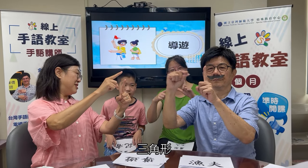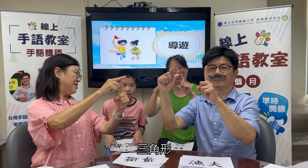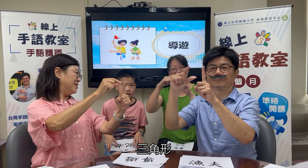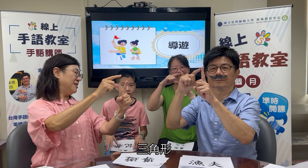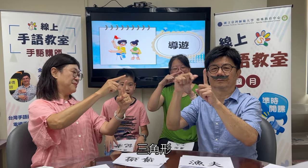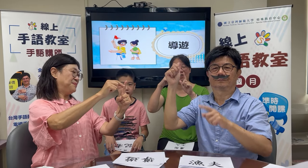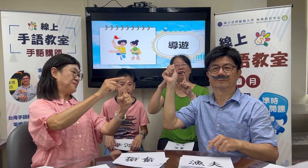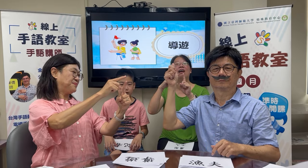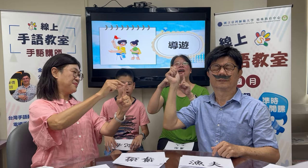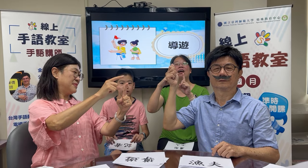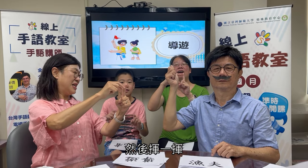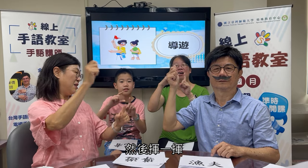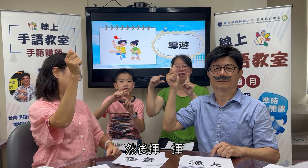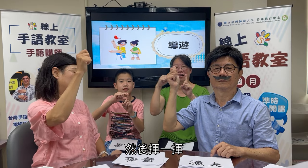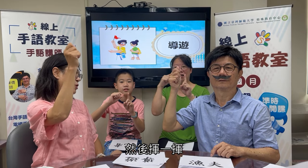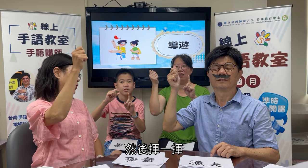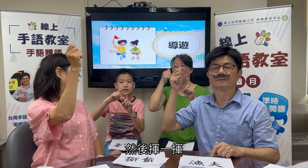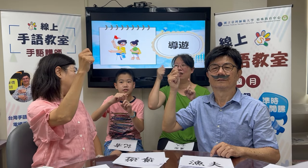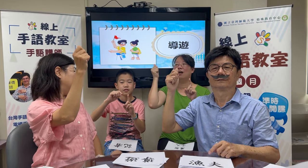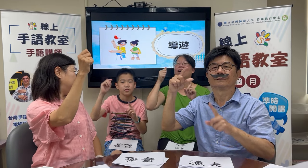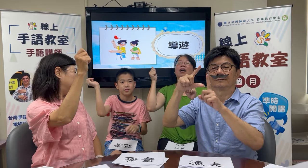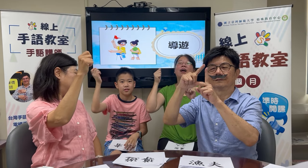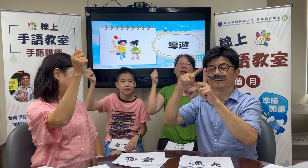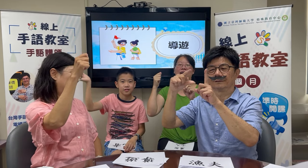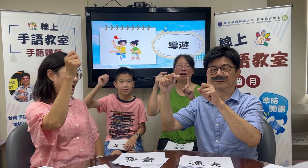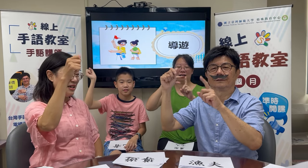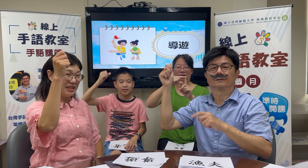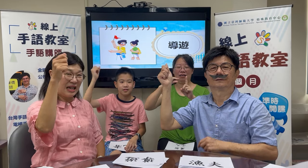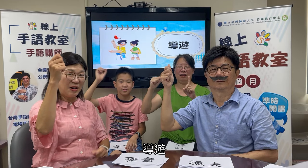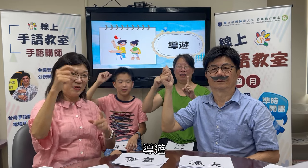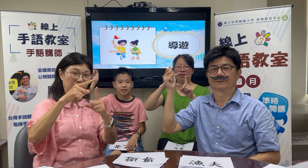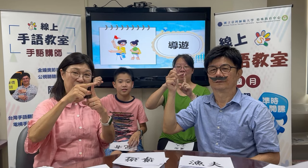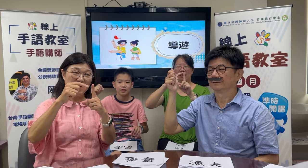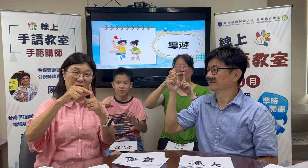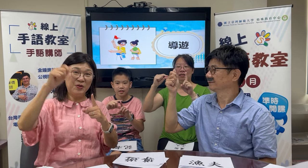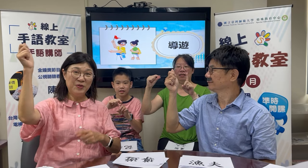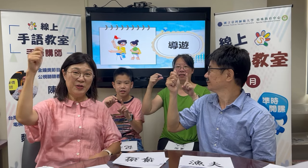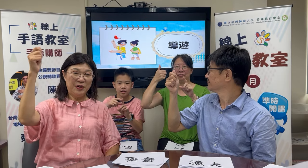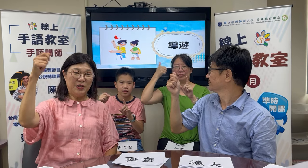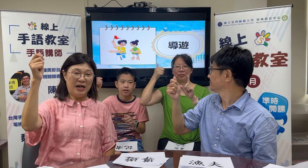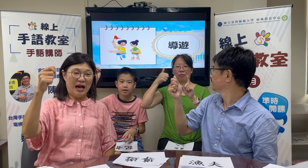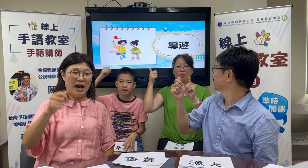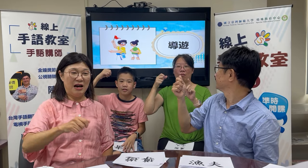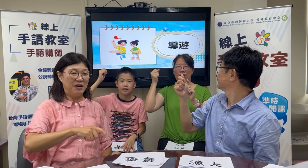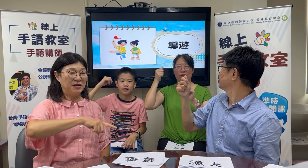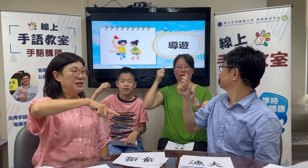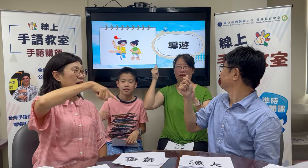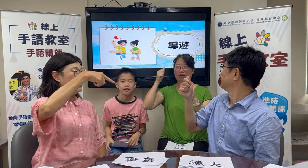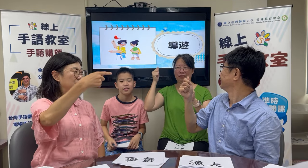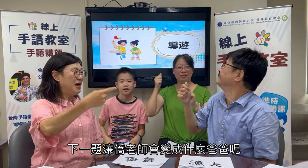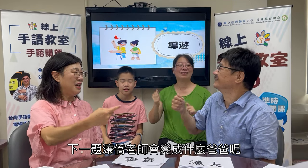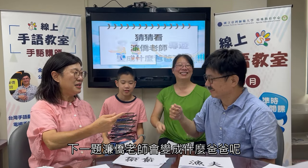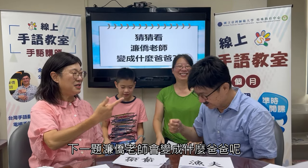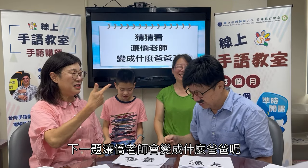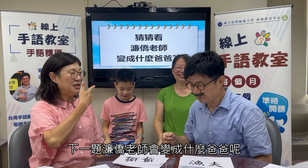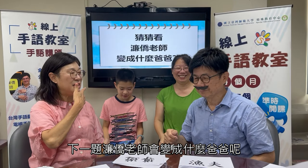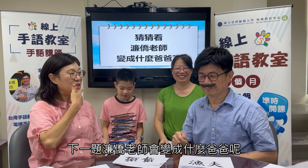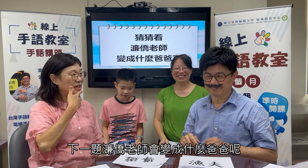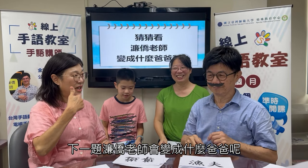形，然后挥一挥一起，哎，导游。好，下一题，连